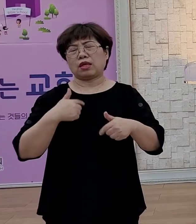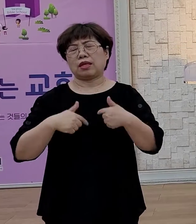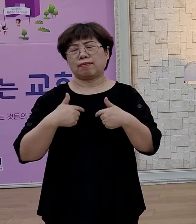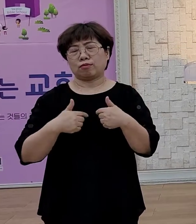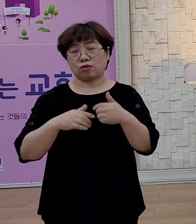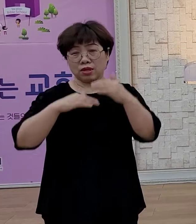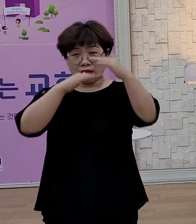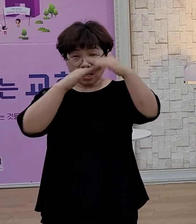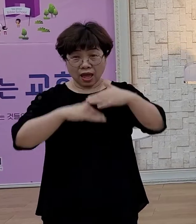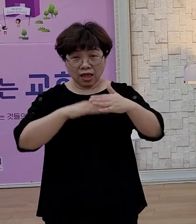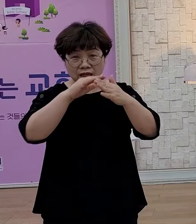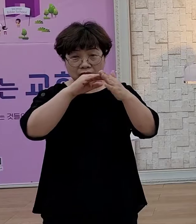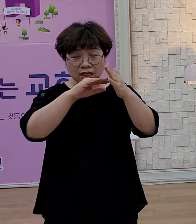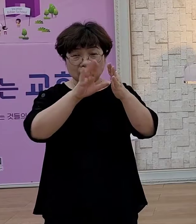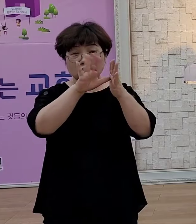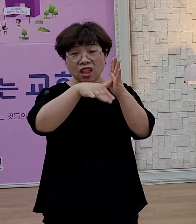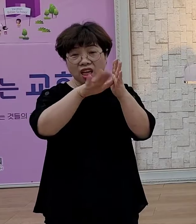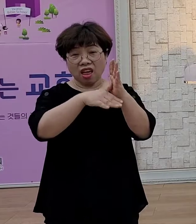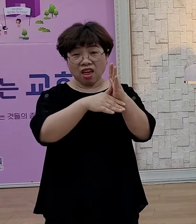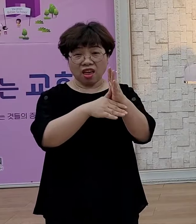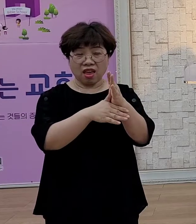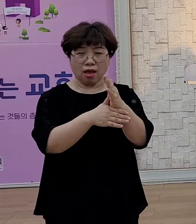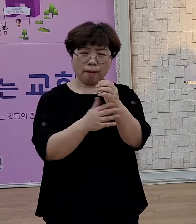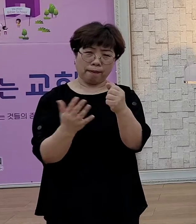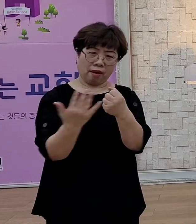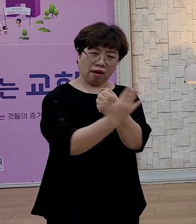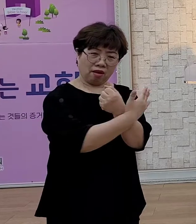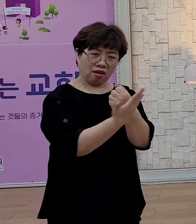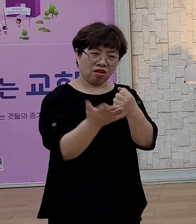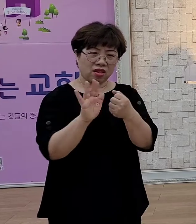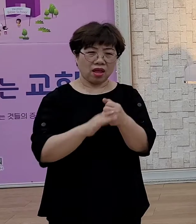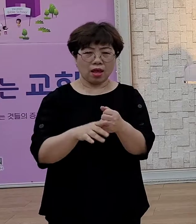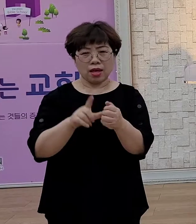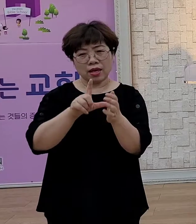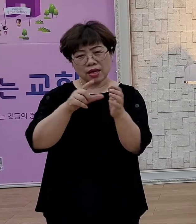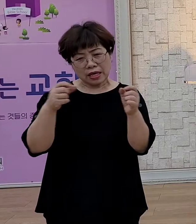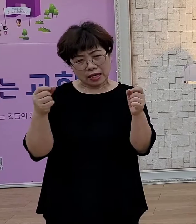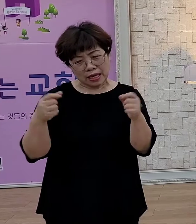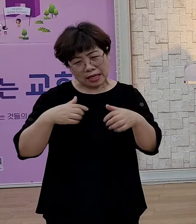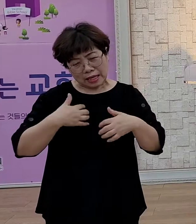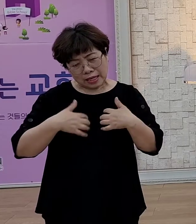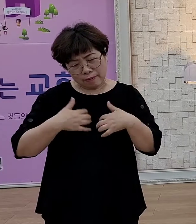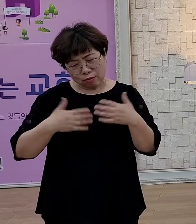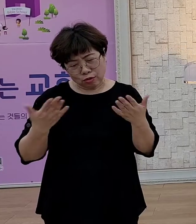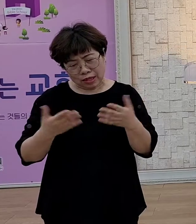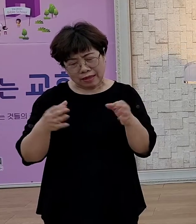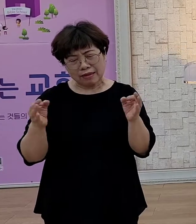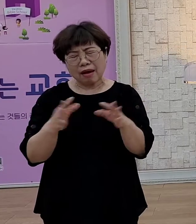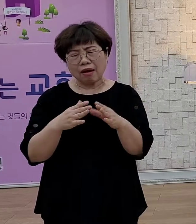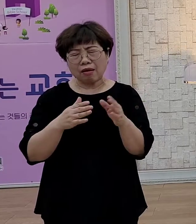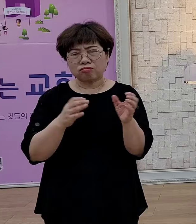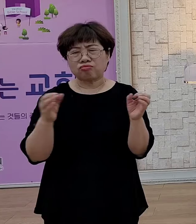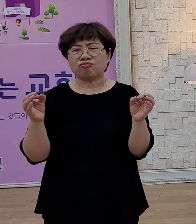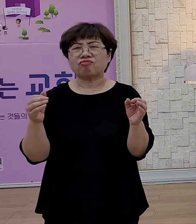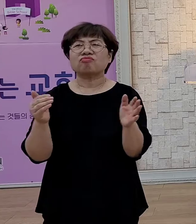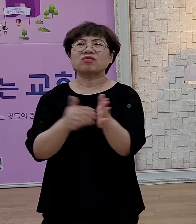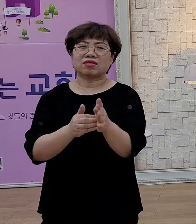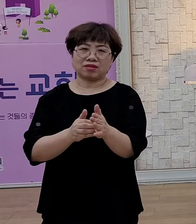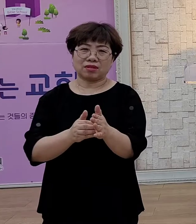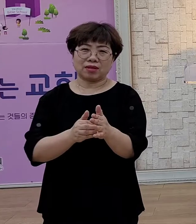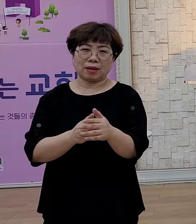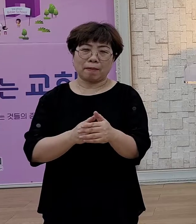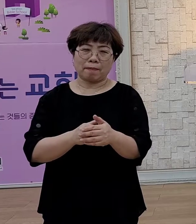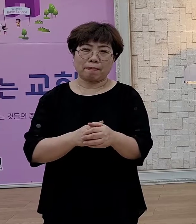있었는데 그런데 그 기쁨은 아주 잠깐이었어요. 언제 그랬냐는 듯이